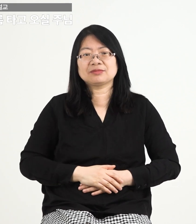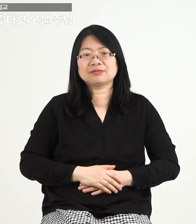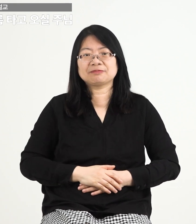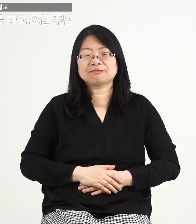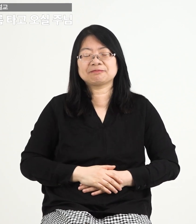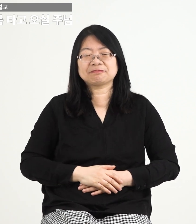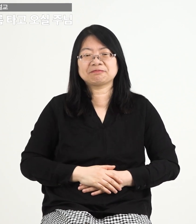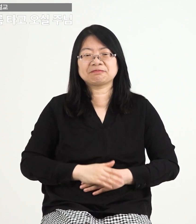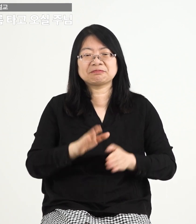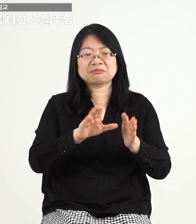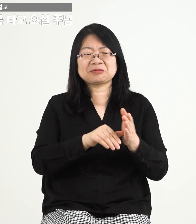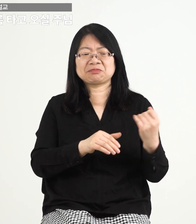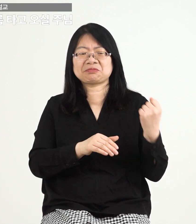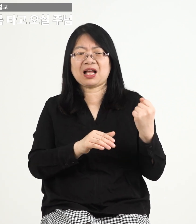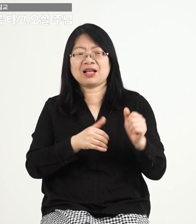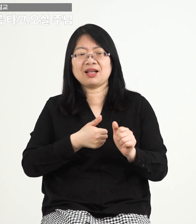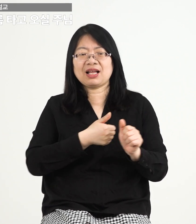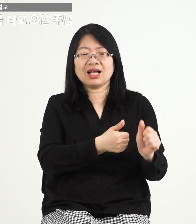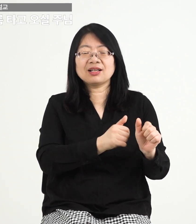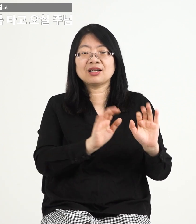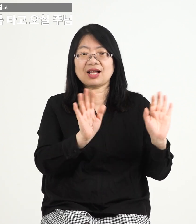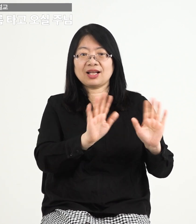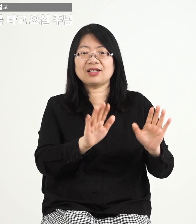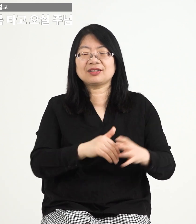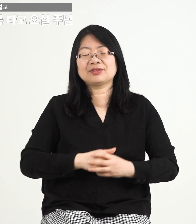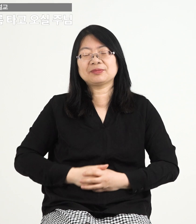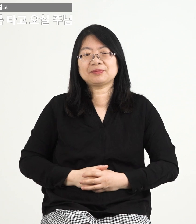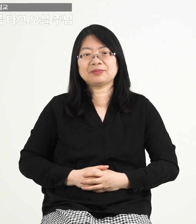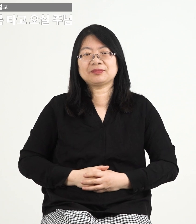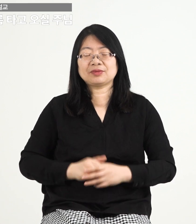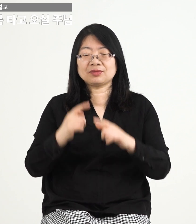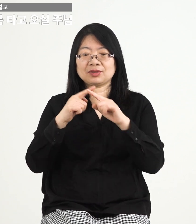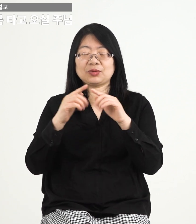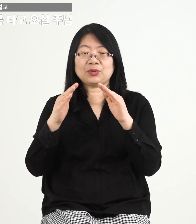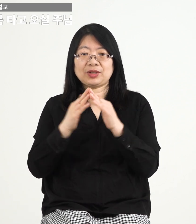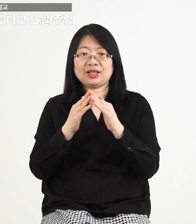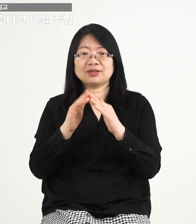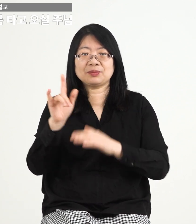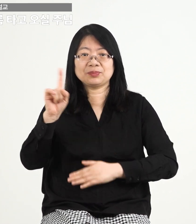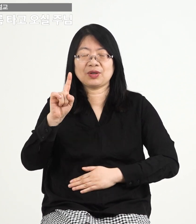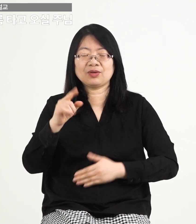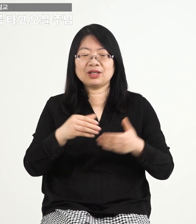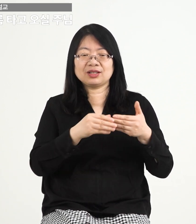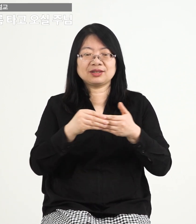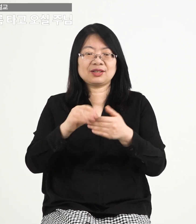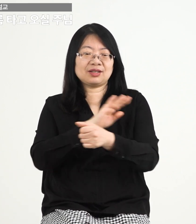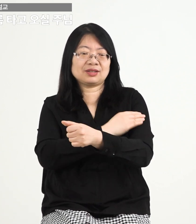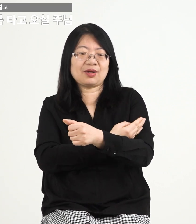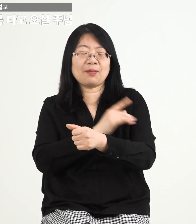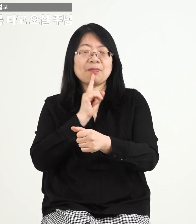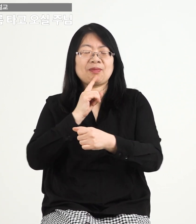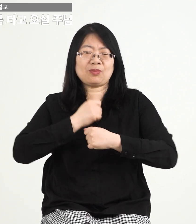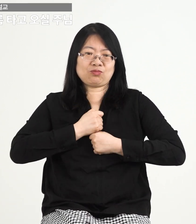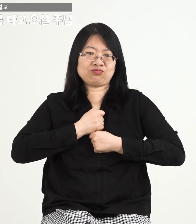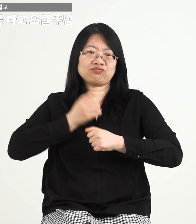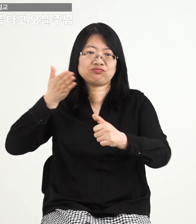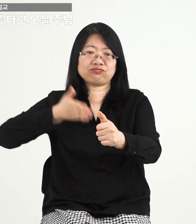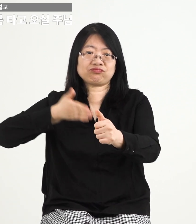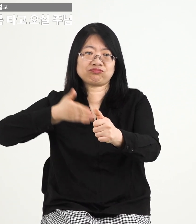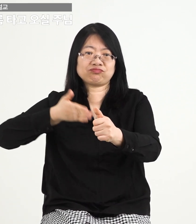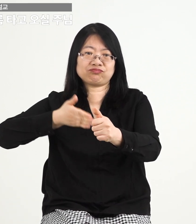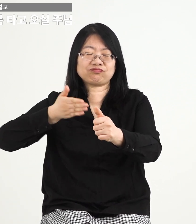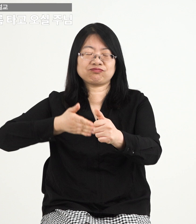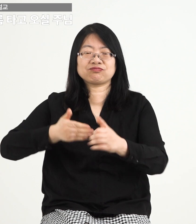대세를 따르는 것도 아니에요. 이 증언의 말씀. 교회는 그래서 리더십이라는 말을 조심해야 돼요.